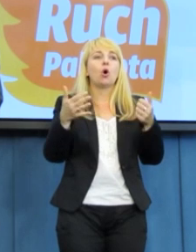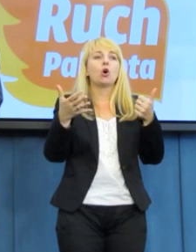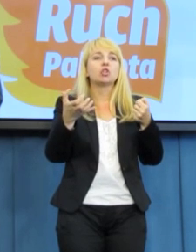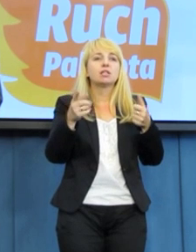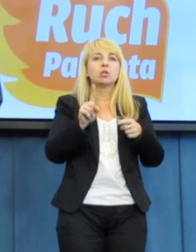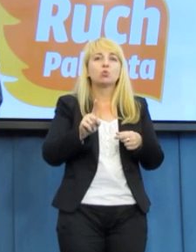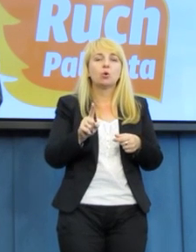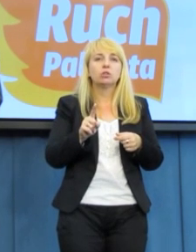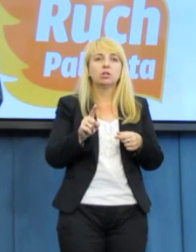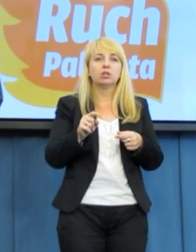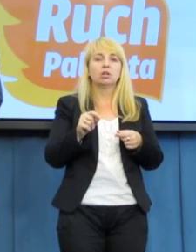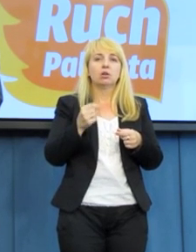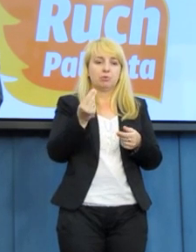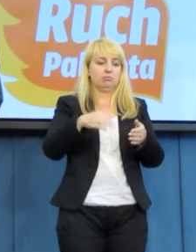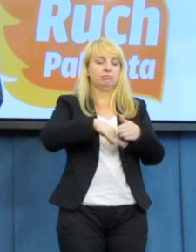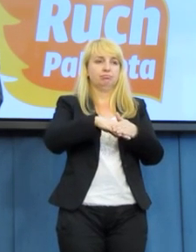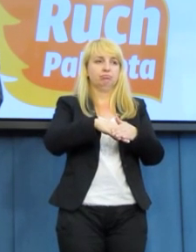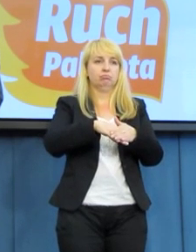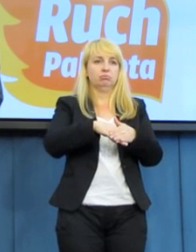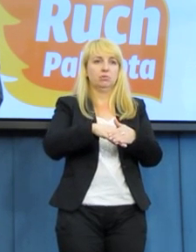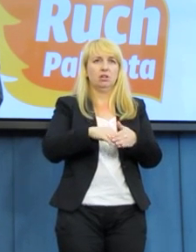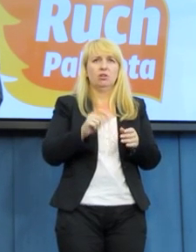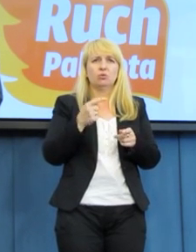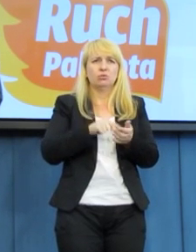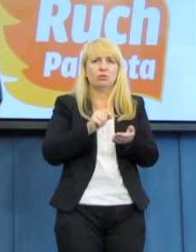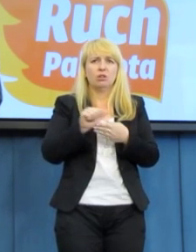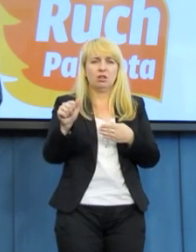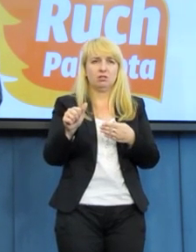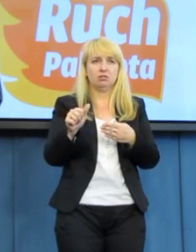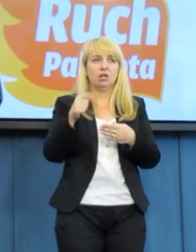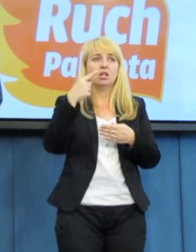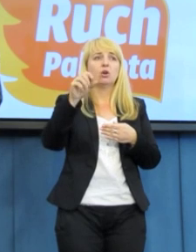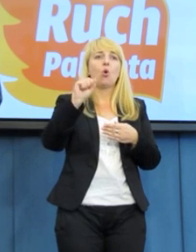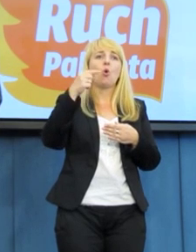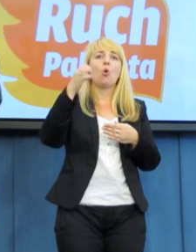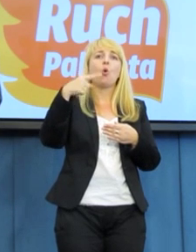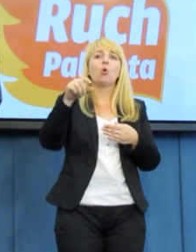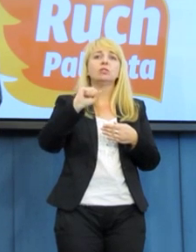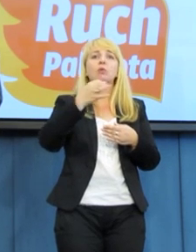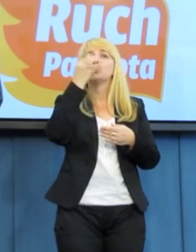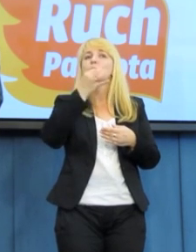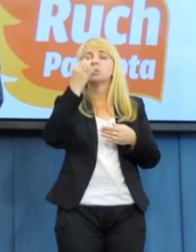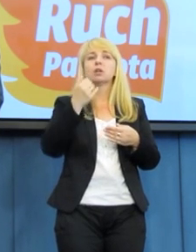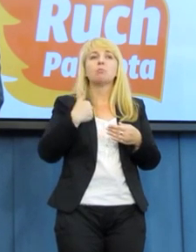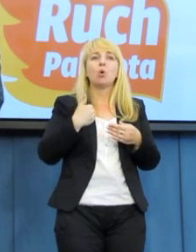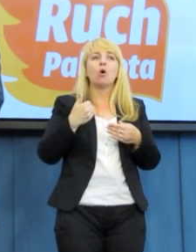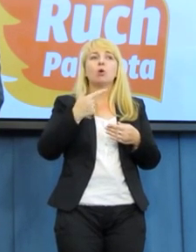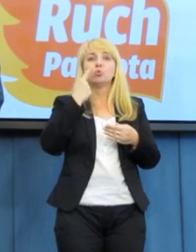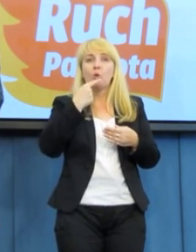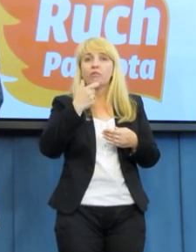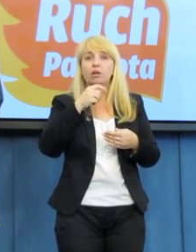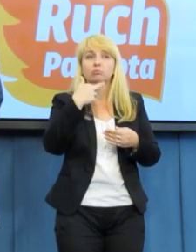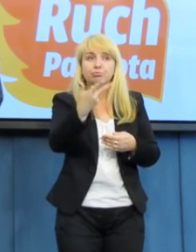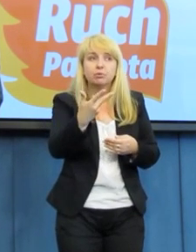to kuriozalny przypadek. Jeżeli Doda za swoje słowo musi zapłacić 5 tysięcy złotych, a tu za skrzywdzenie